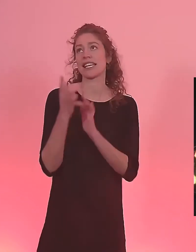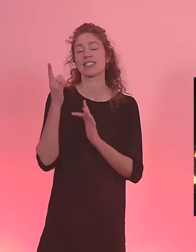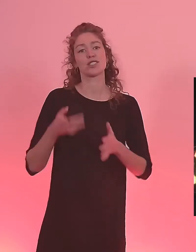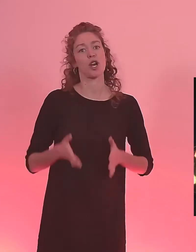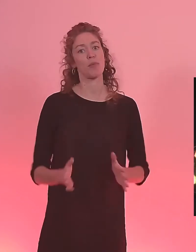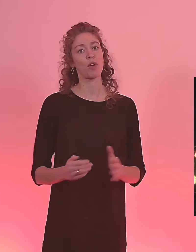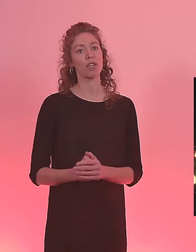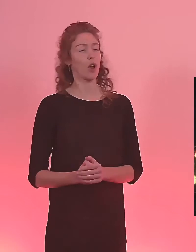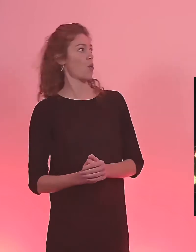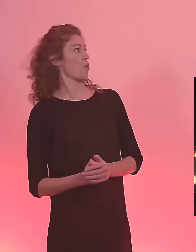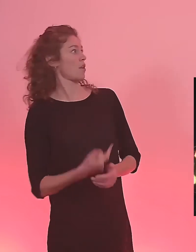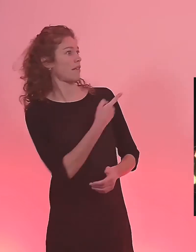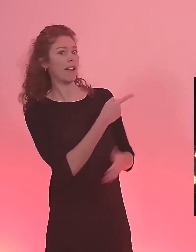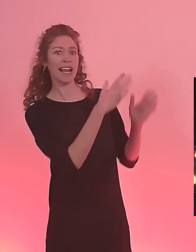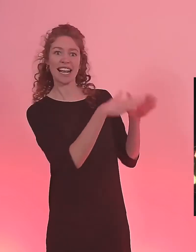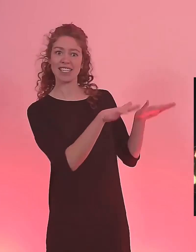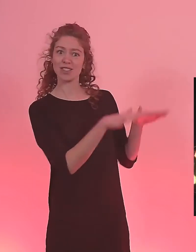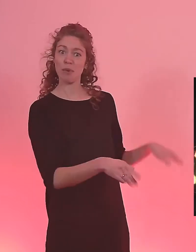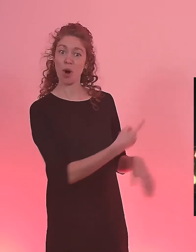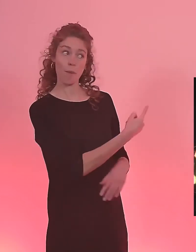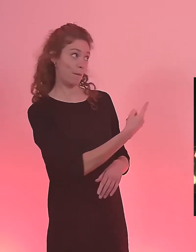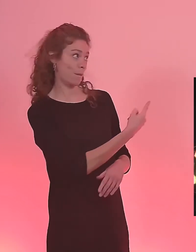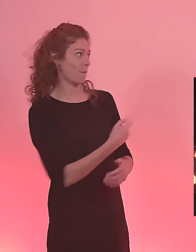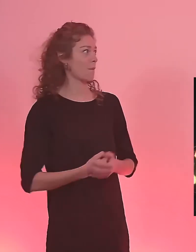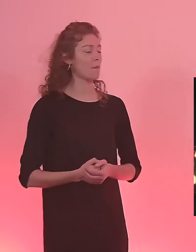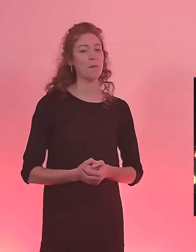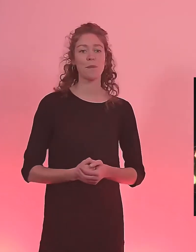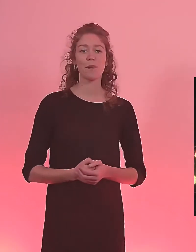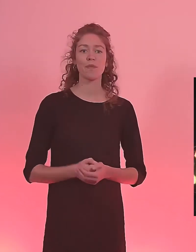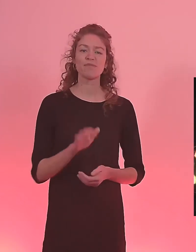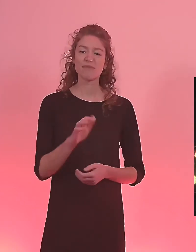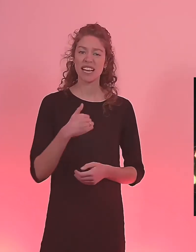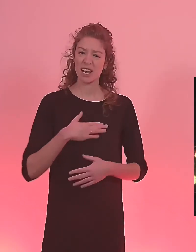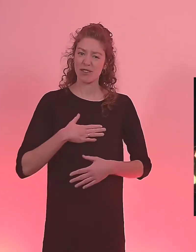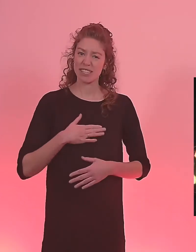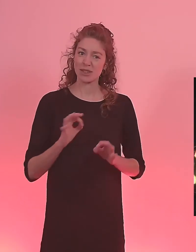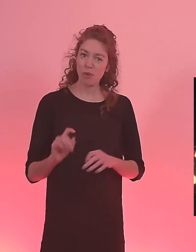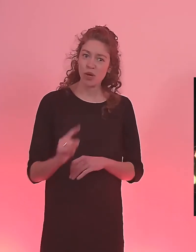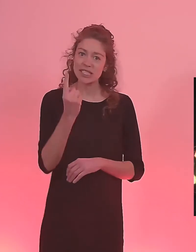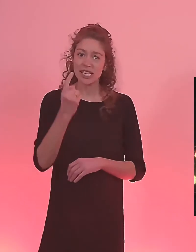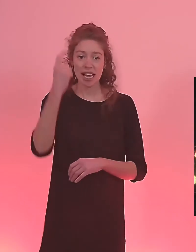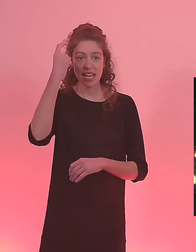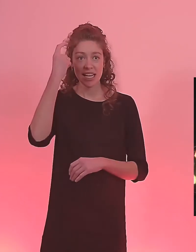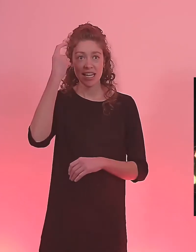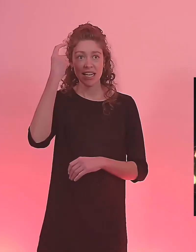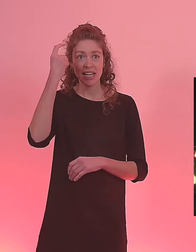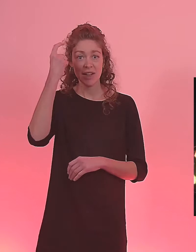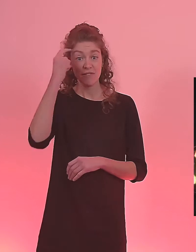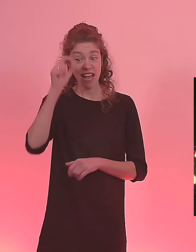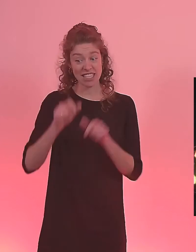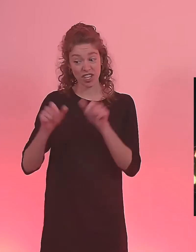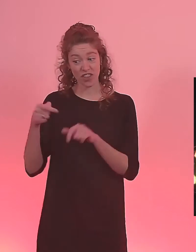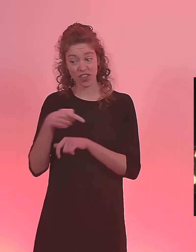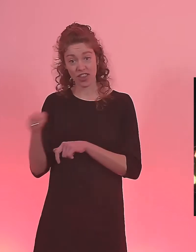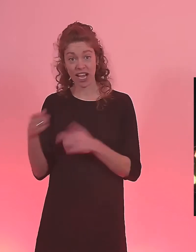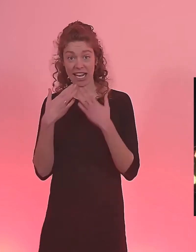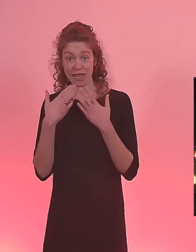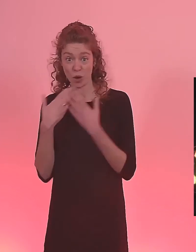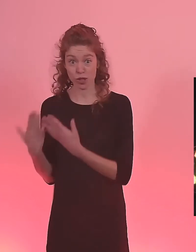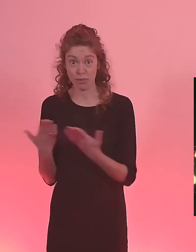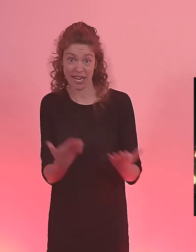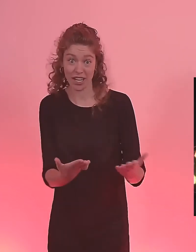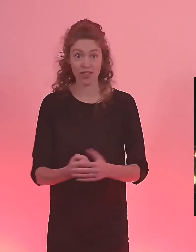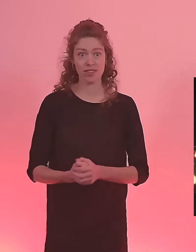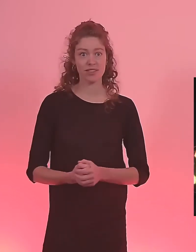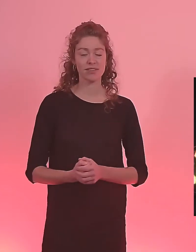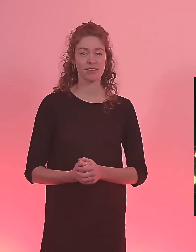een kerstboom. Ik vind het mooiste met kerst dat de wijze cadeaus brengen. Wauw, wat gaaf dat de